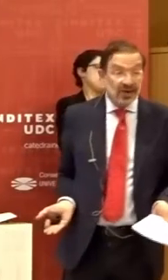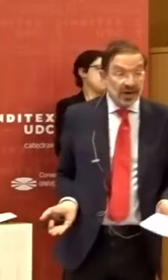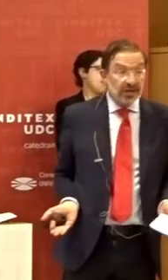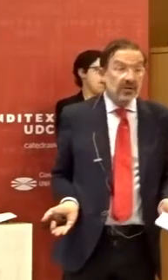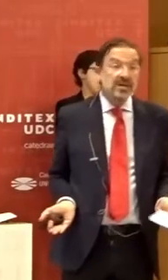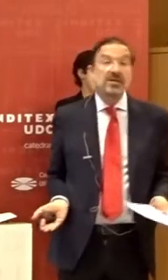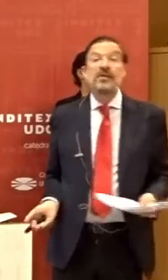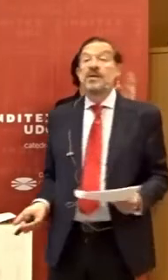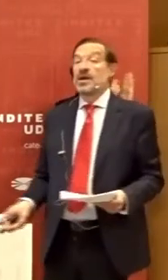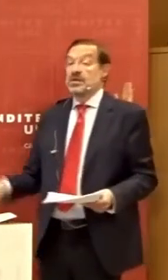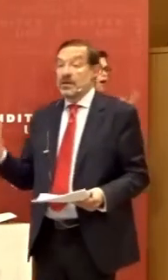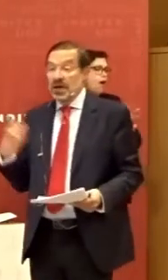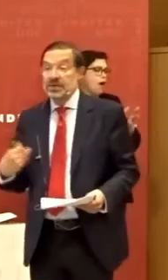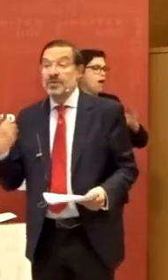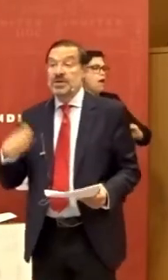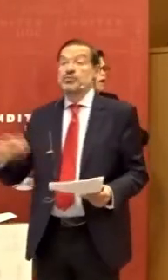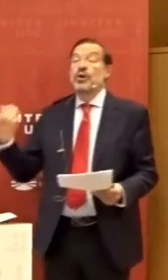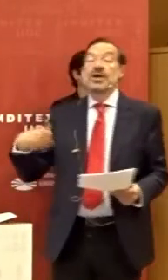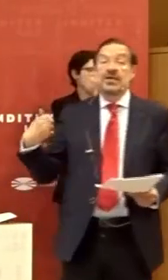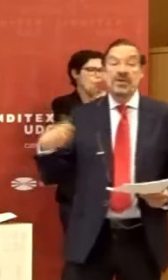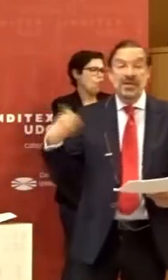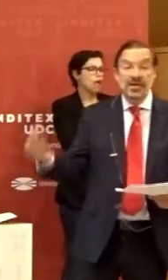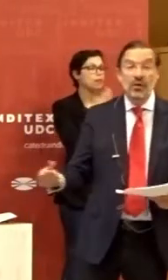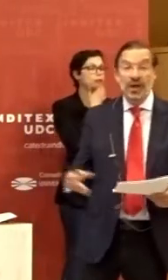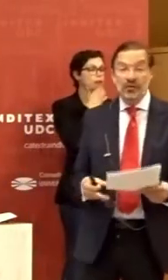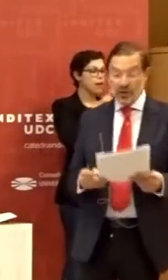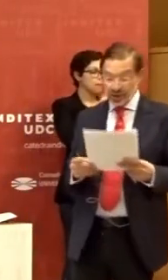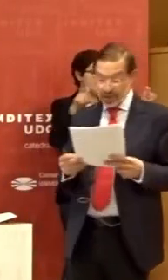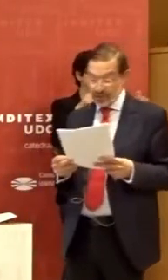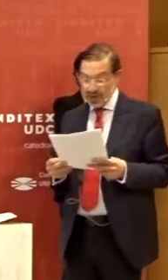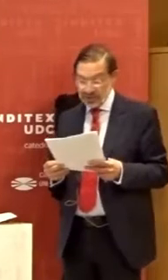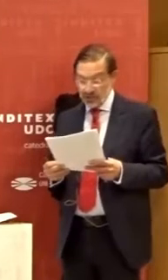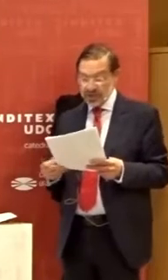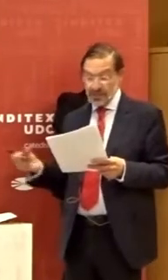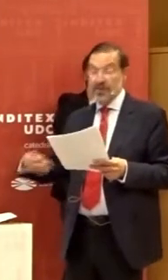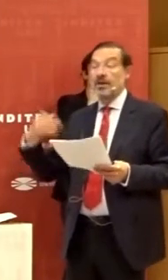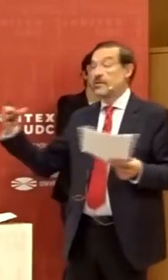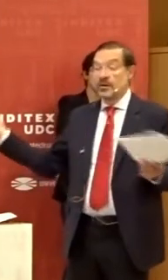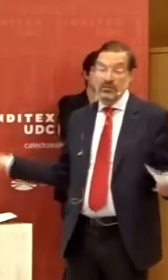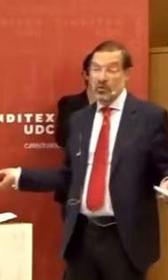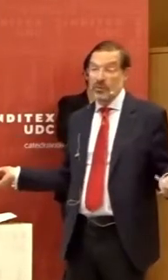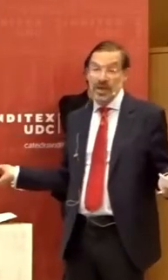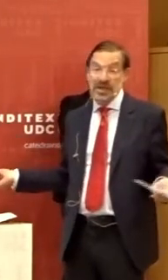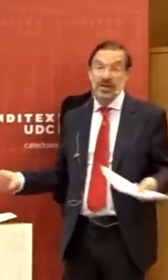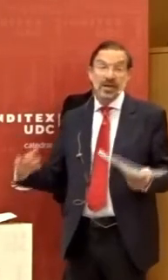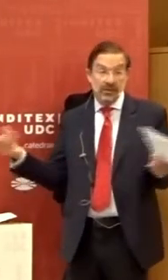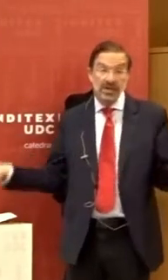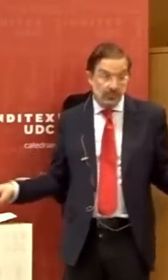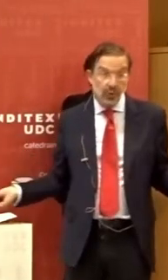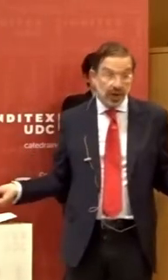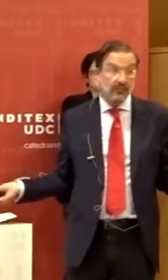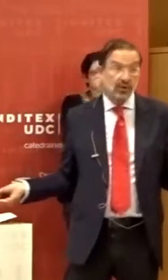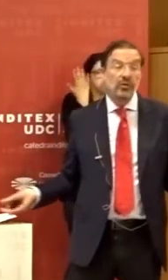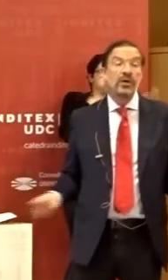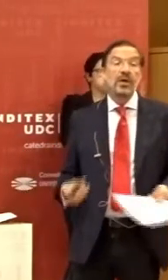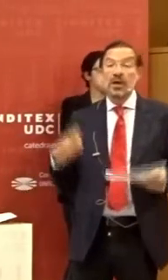medidas alternativas, es decir, las empresas pueden eximirse de esa obligación de contratar a personas con discapacidad con medidas alternativas,